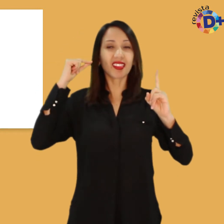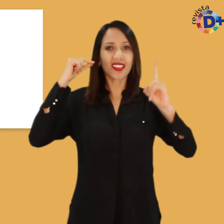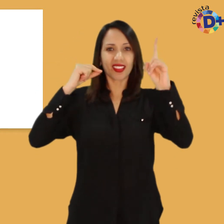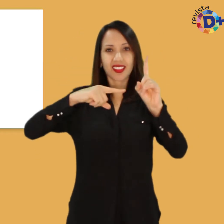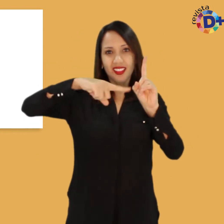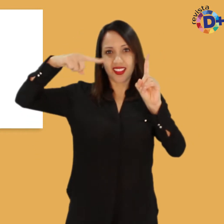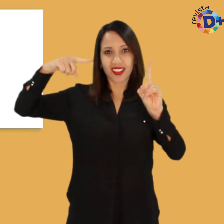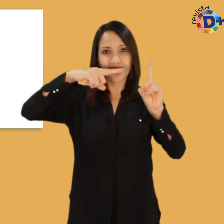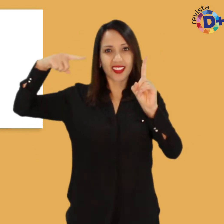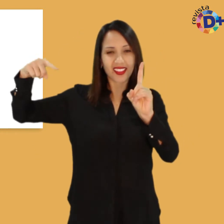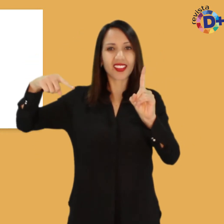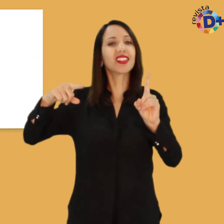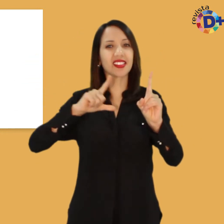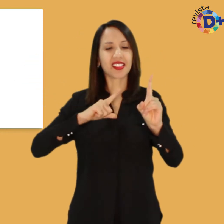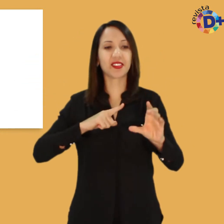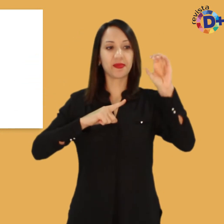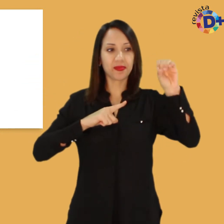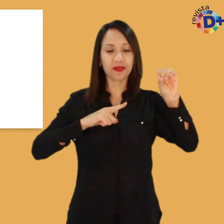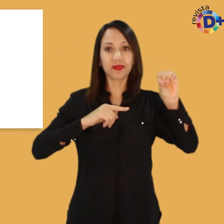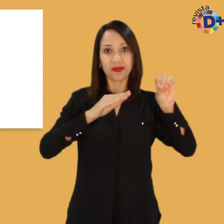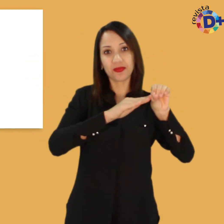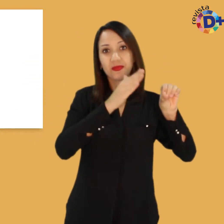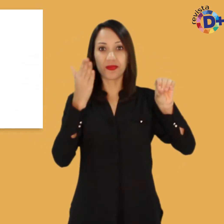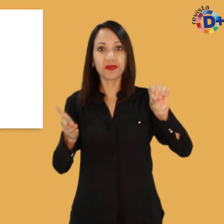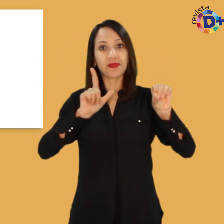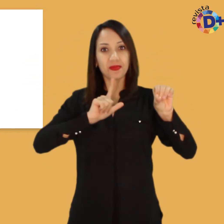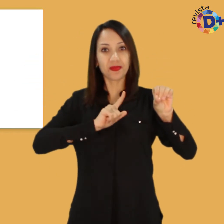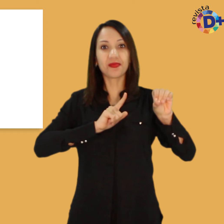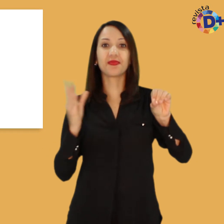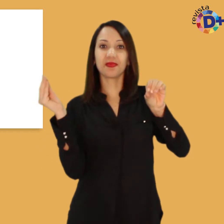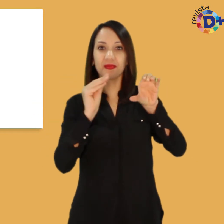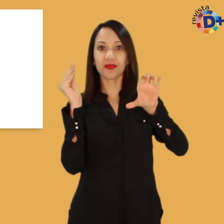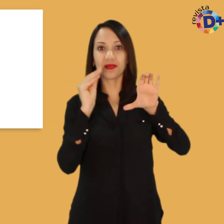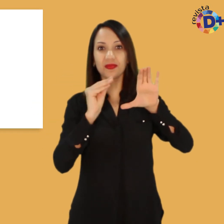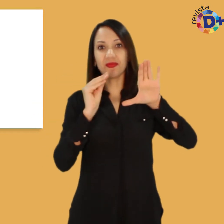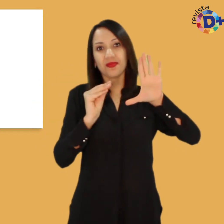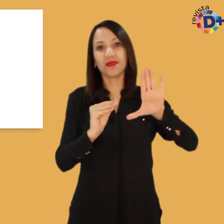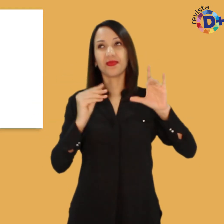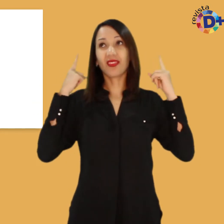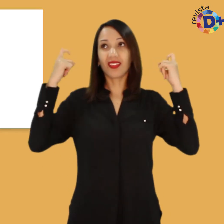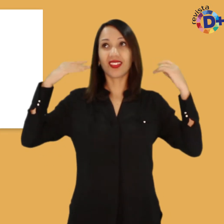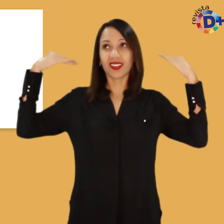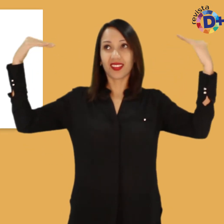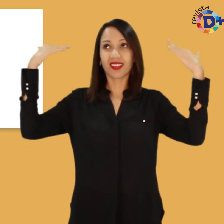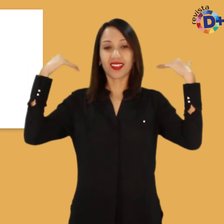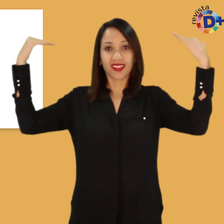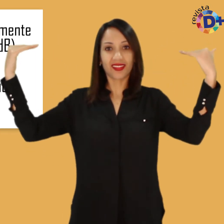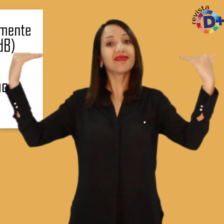decibel corresponde ao zero audimétrico e agrega várias frequências comuns em Hertz. A